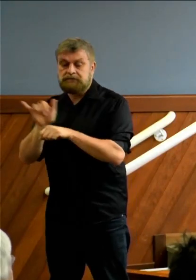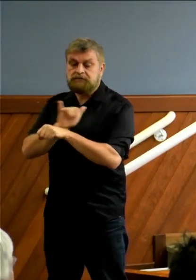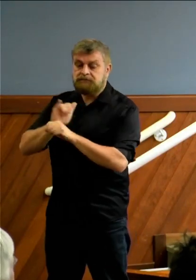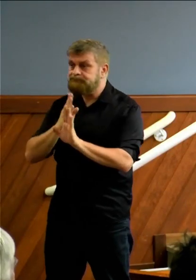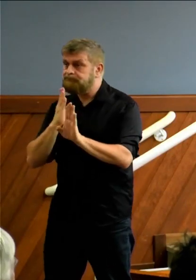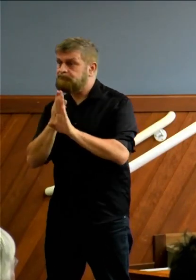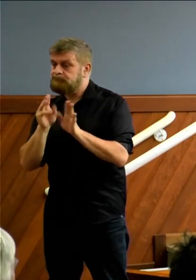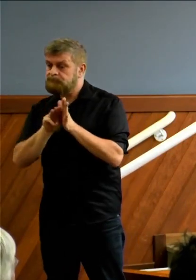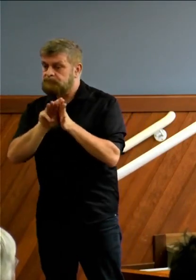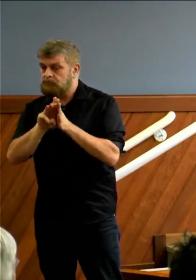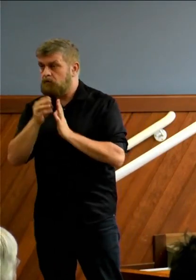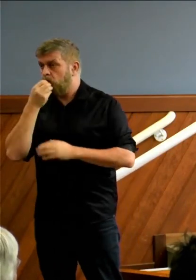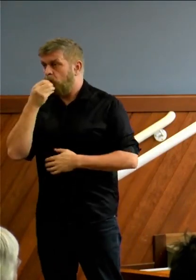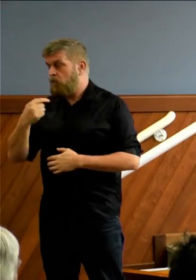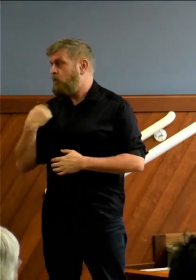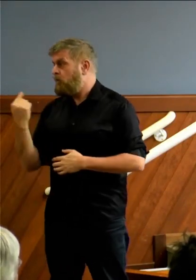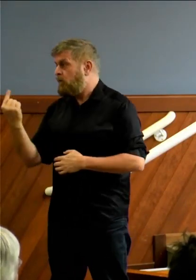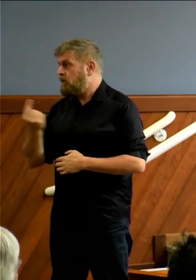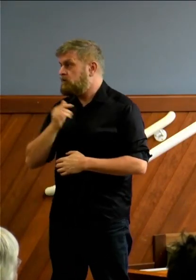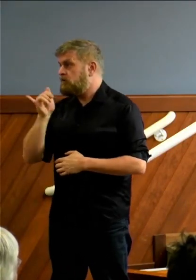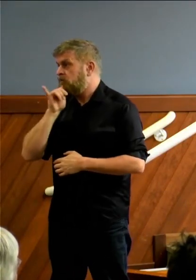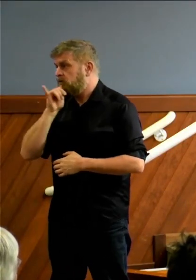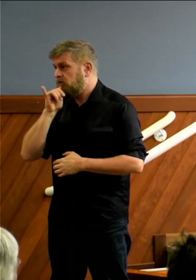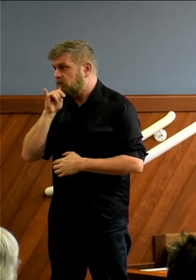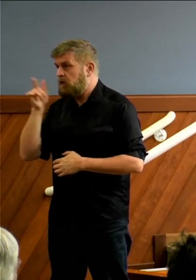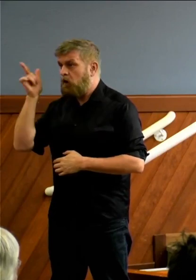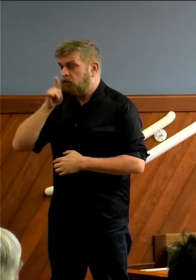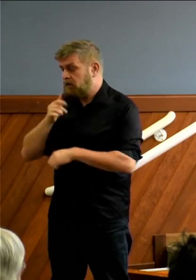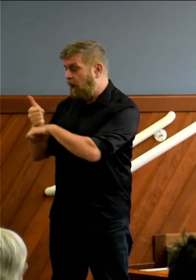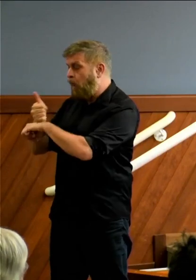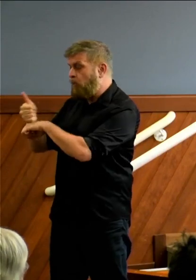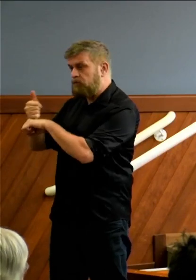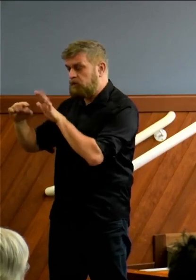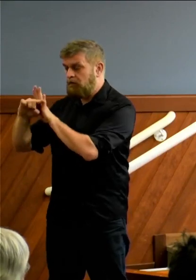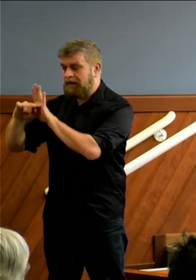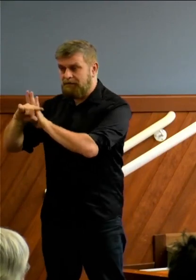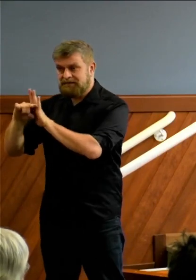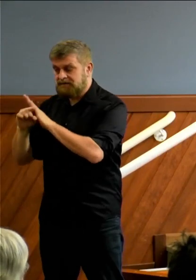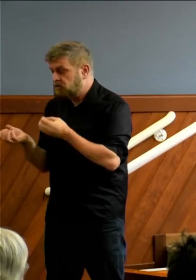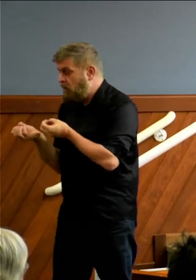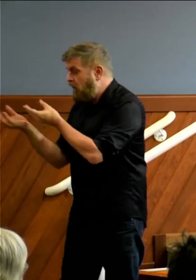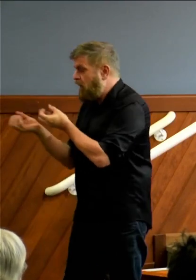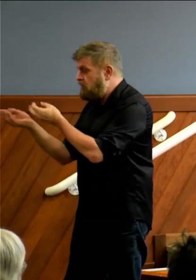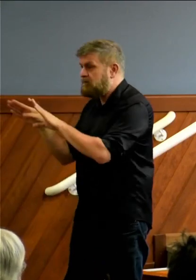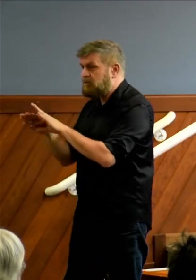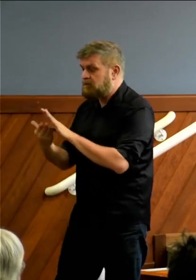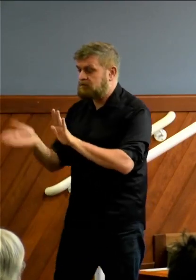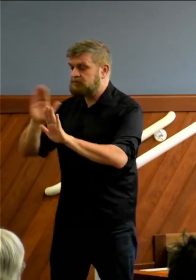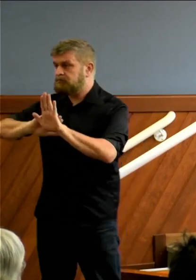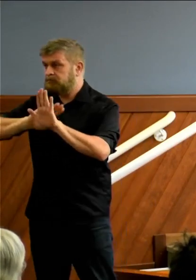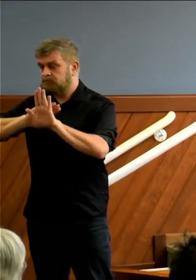e métodos bons para que a gente, por exemplo, dê para o pesquisador não só a informação que está aqui, mas o verso